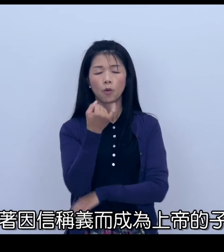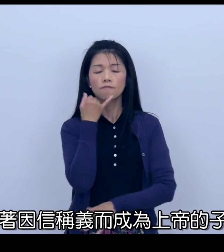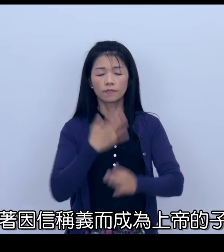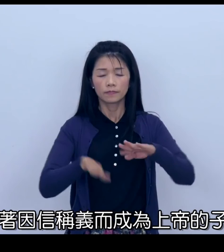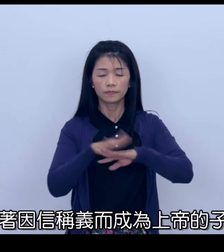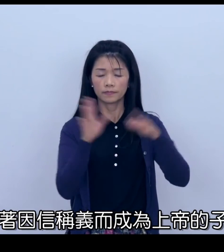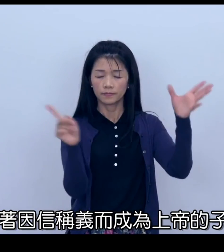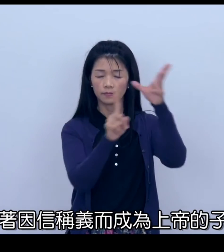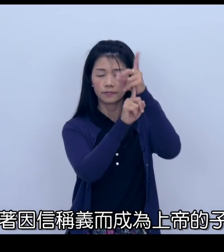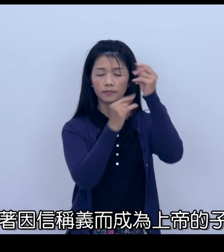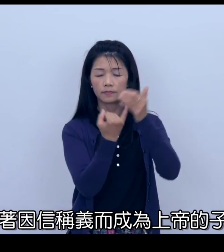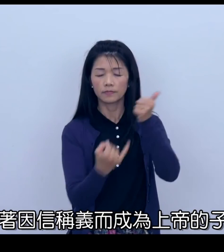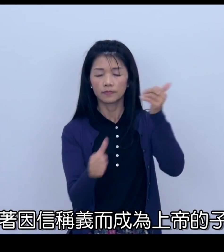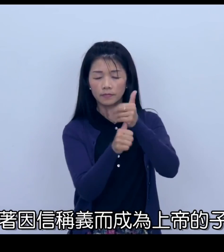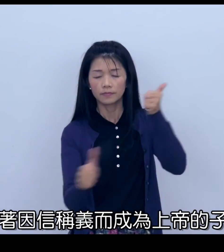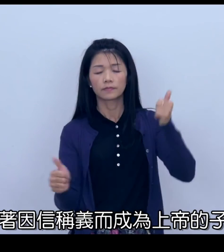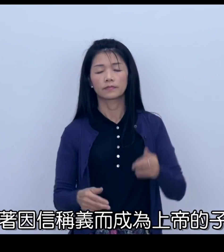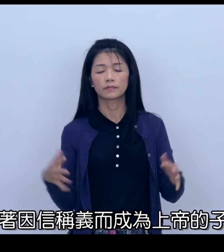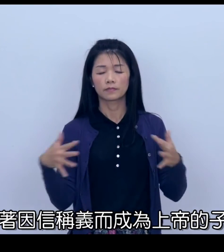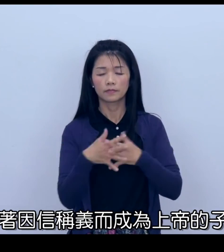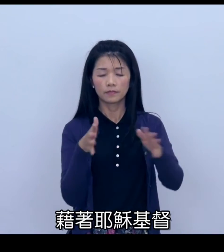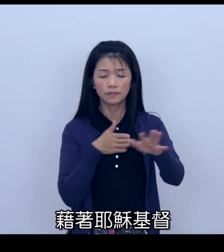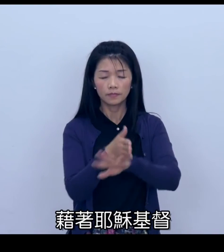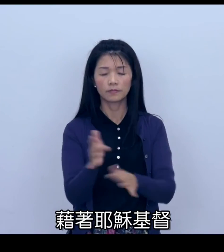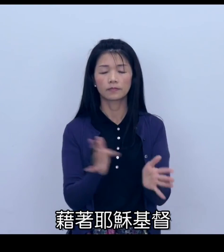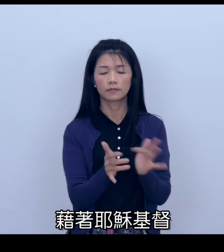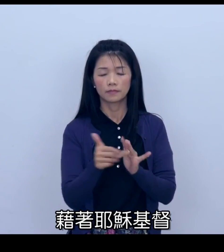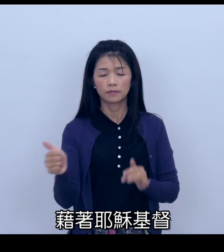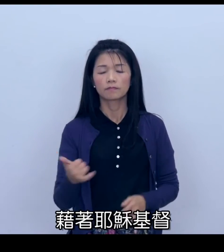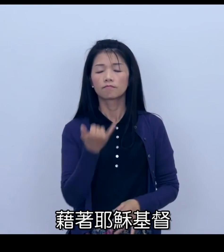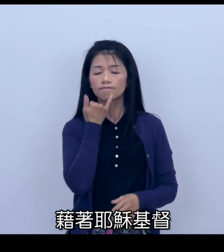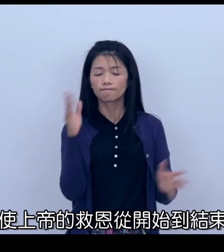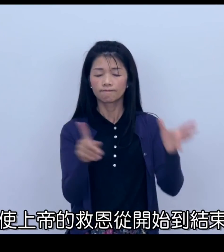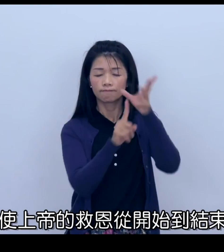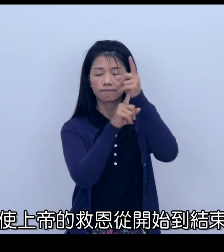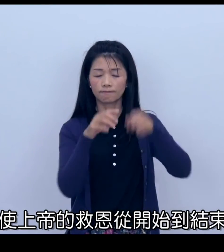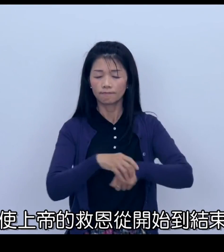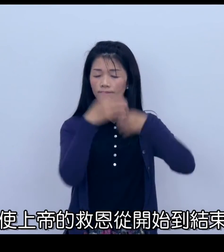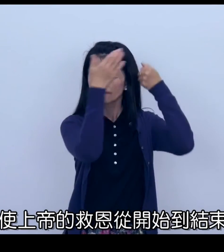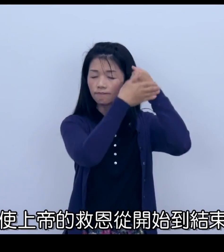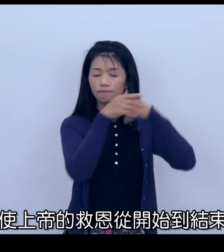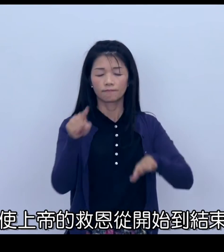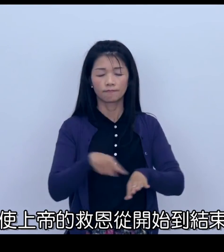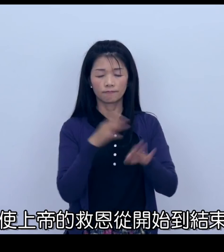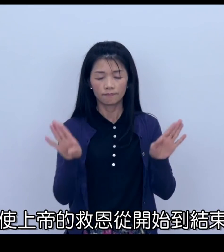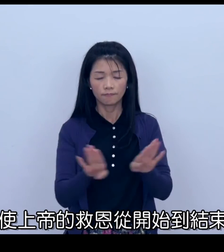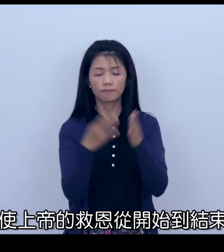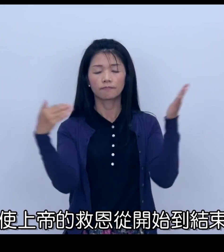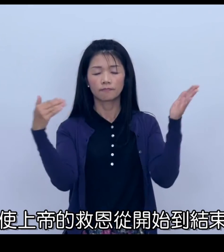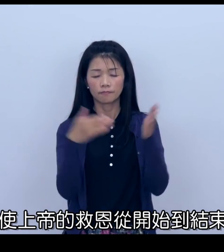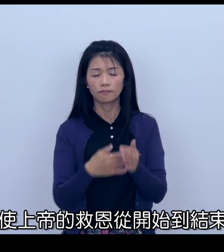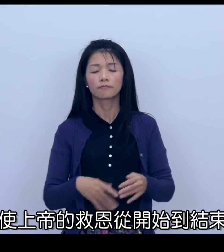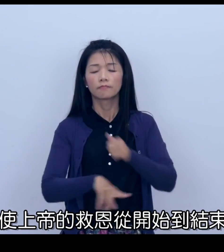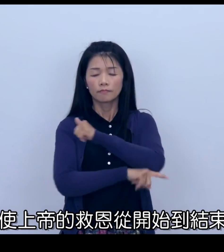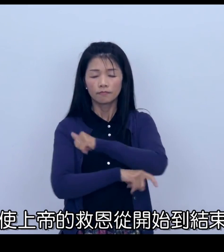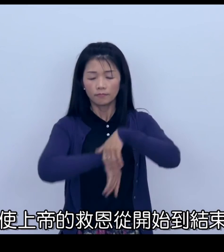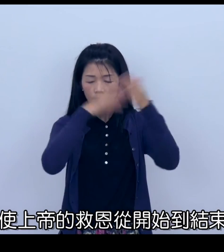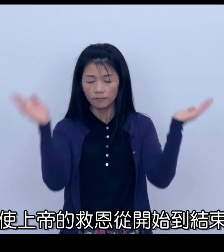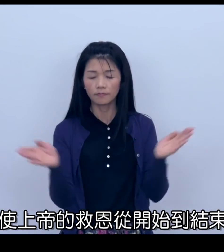为上帝的子民，借着耶稣基督使上帝的救恩从开始到结束都